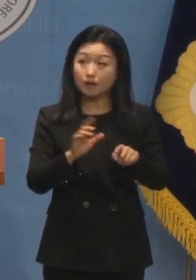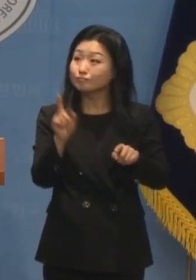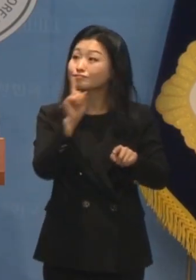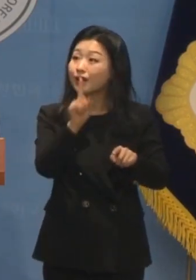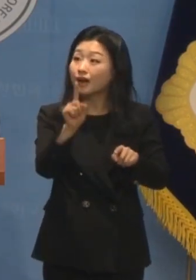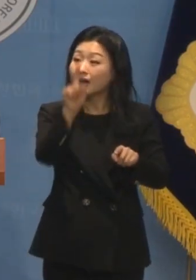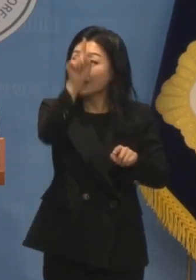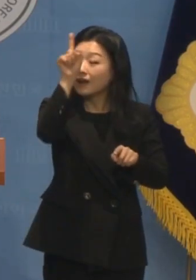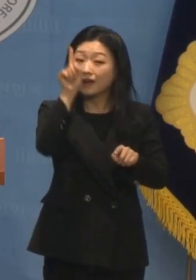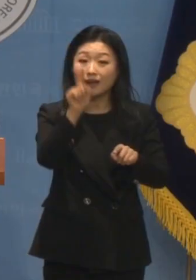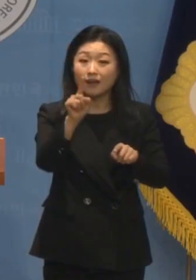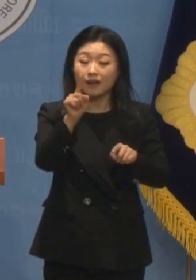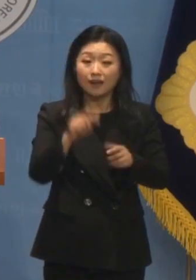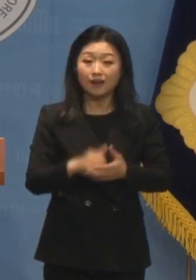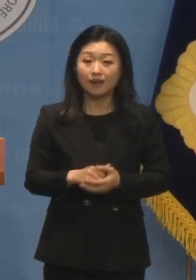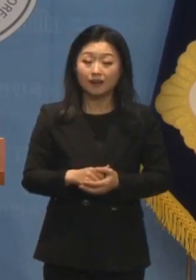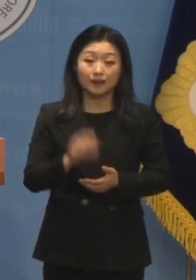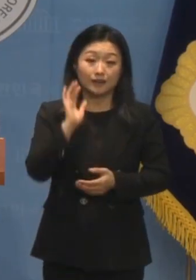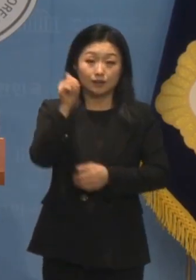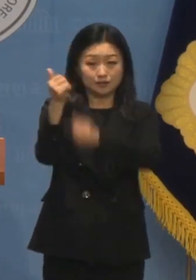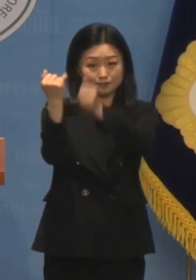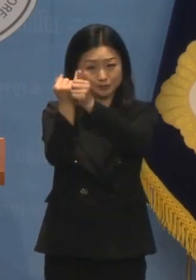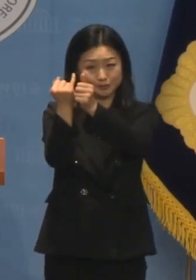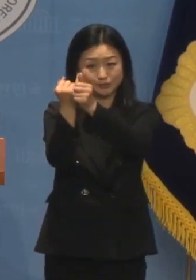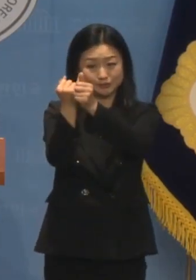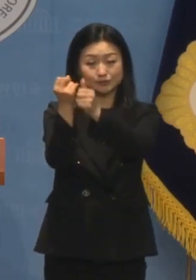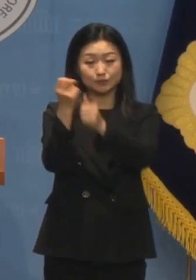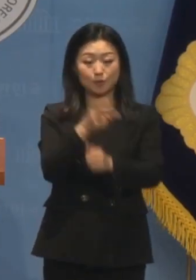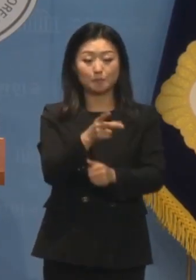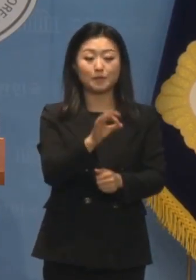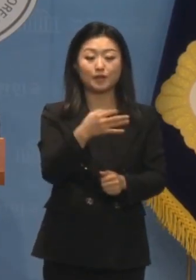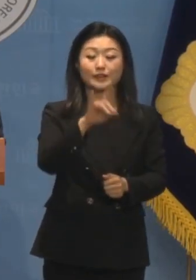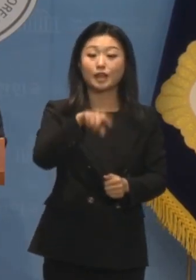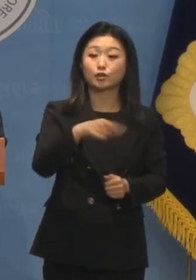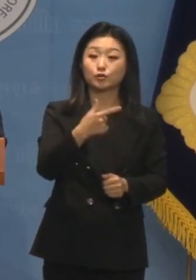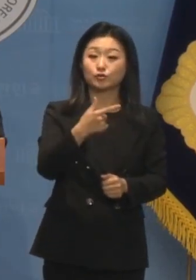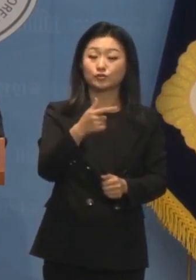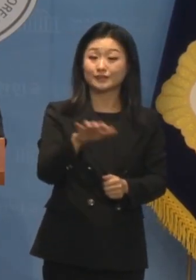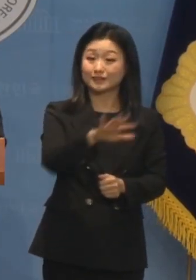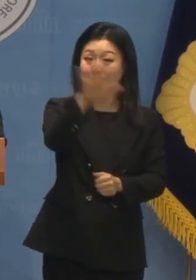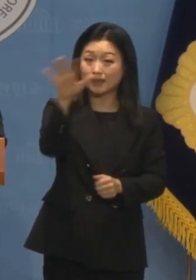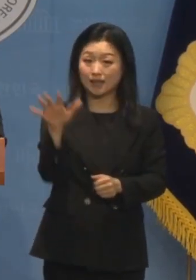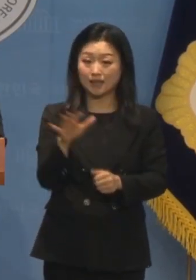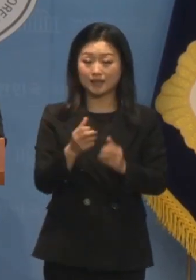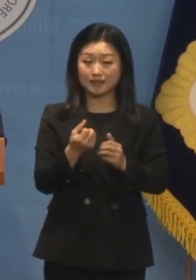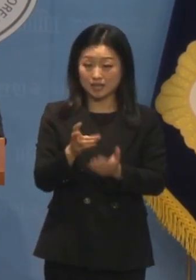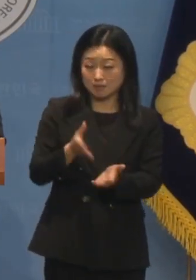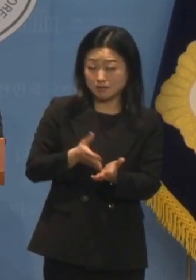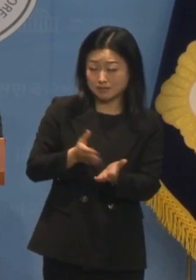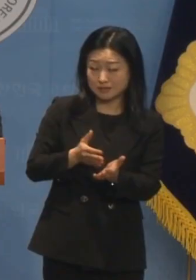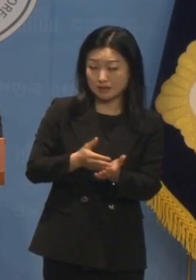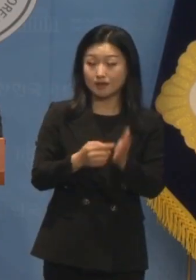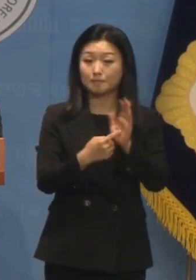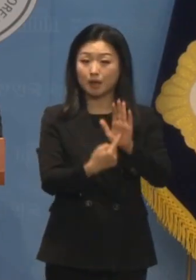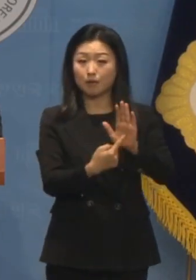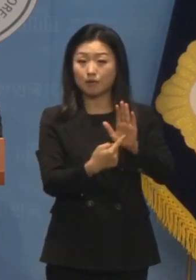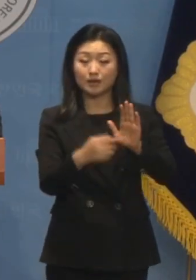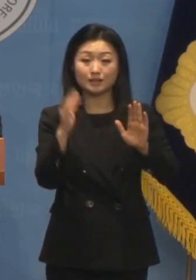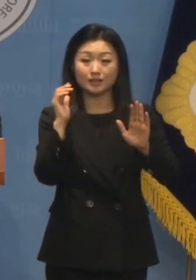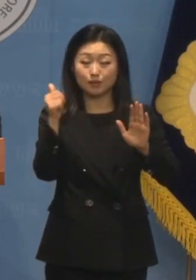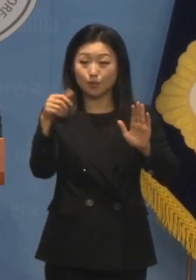가소롭 윤석 대통령과 김건희 씨를 둘러싼 언론들의 보도에 대하여